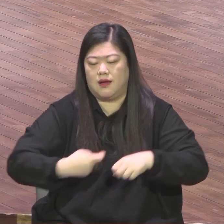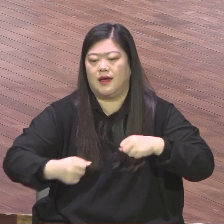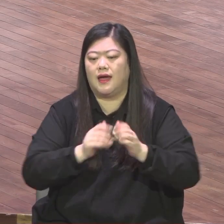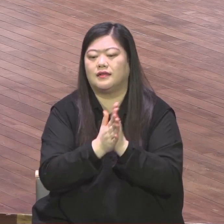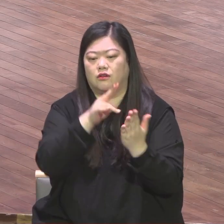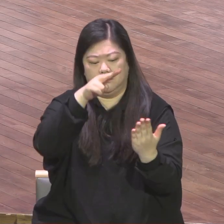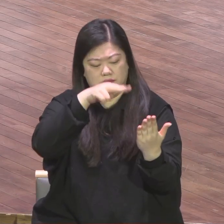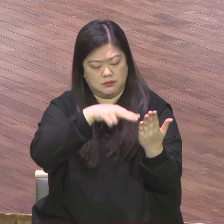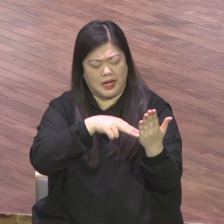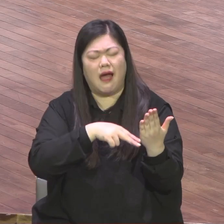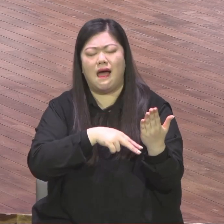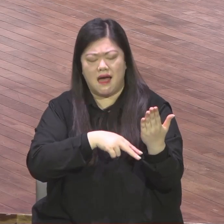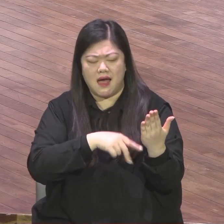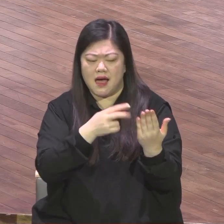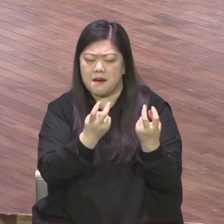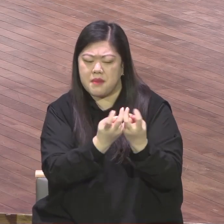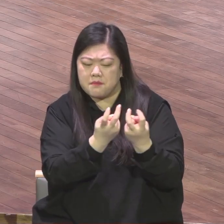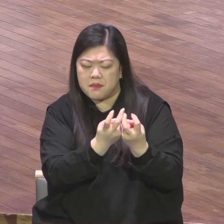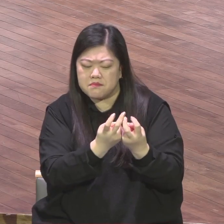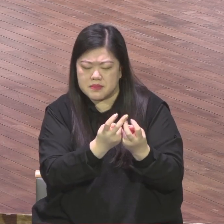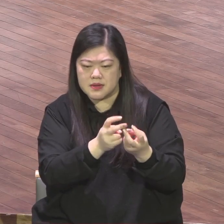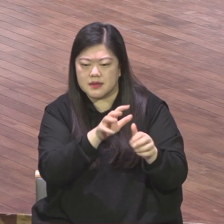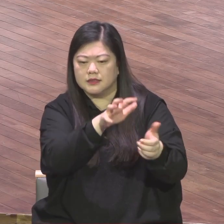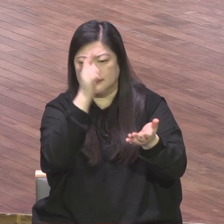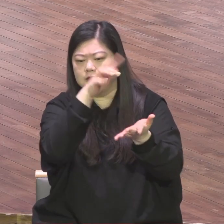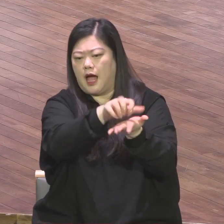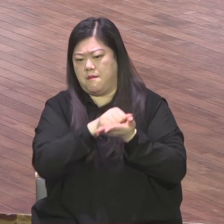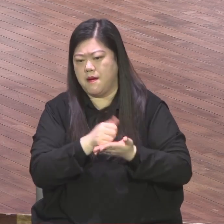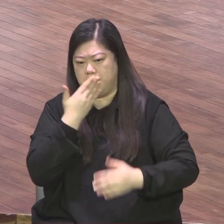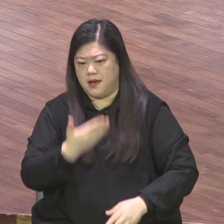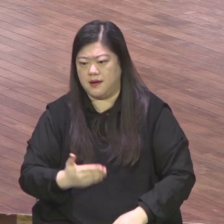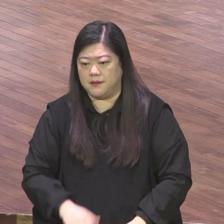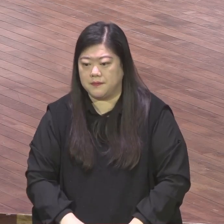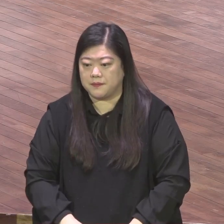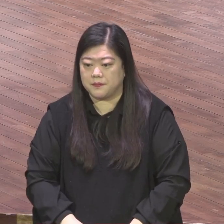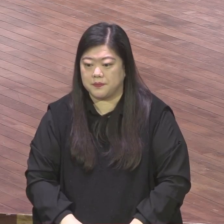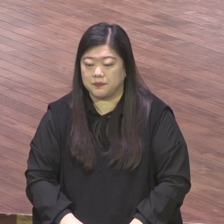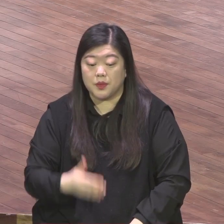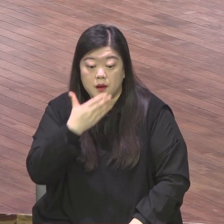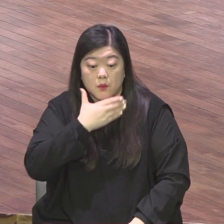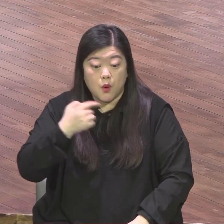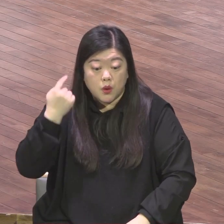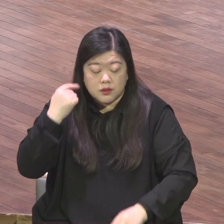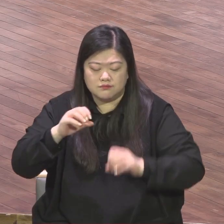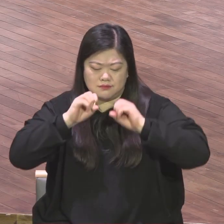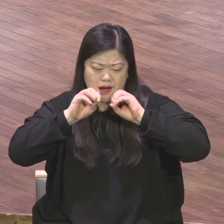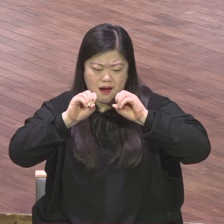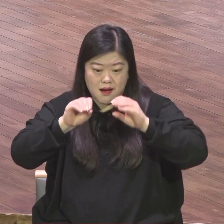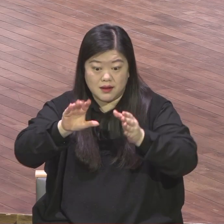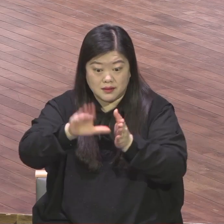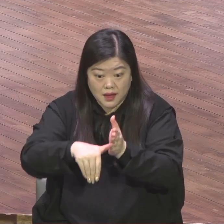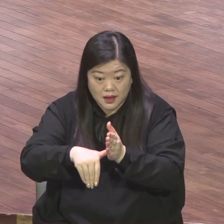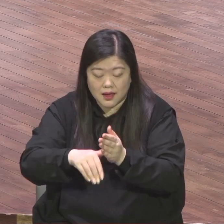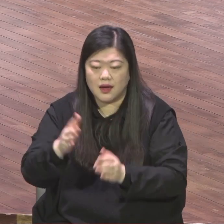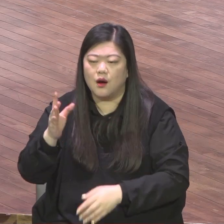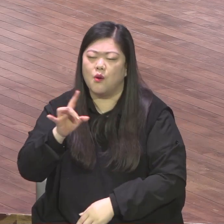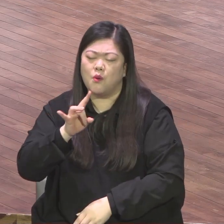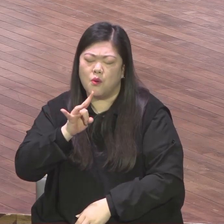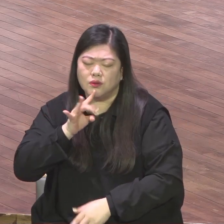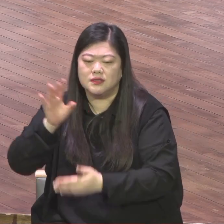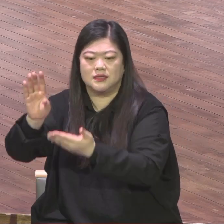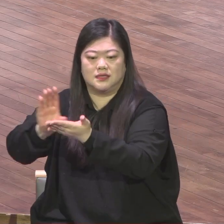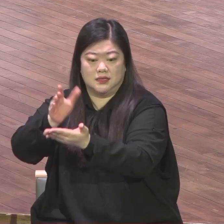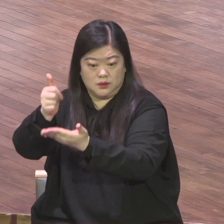사도행전을 시작하면서 우선적으로 복음운동, 이 복음운동의 플랫폼이 오직 그리스도, 오직 하나님의